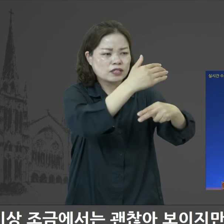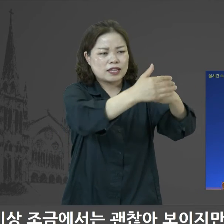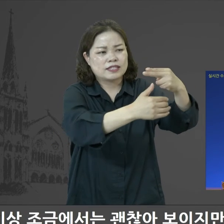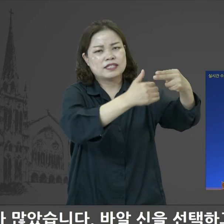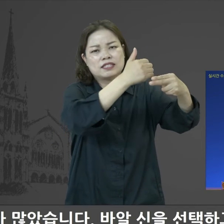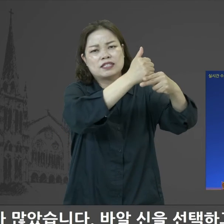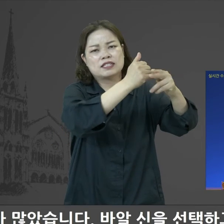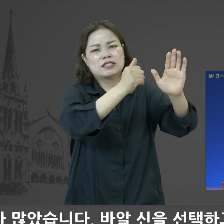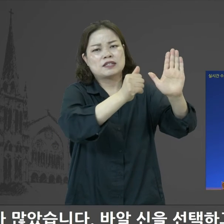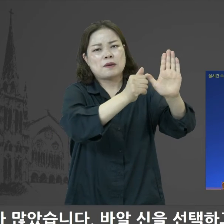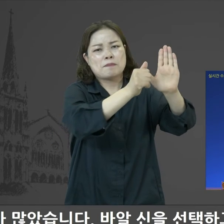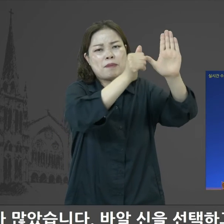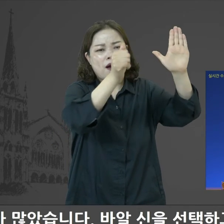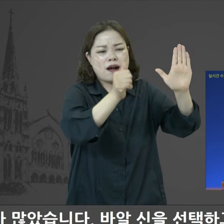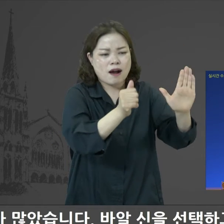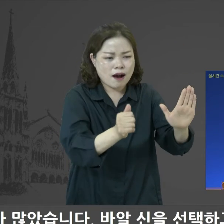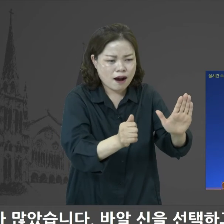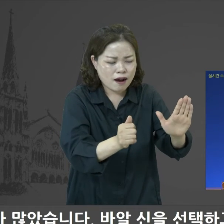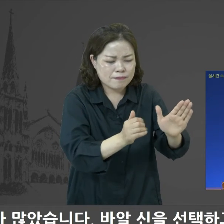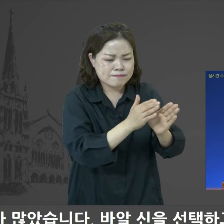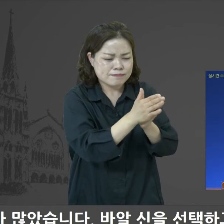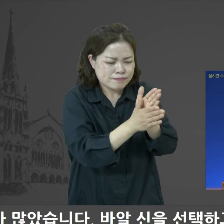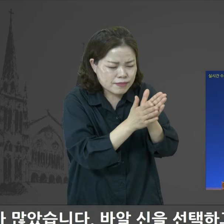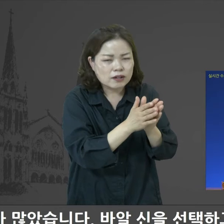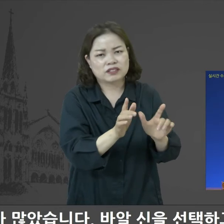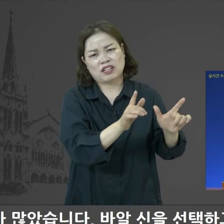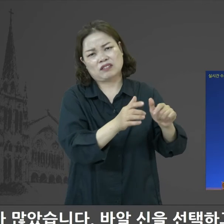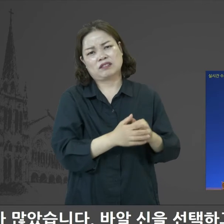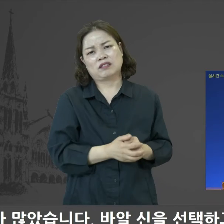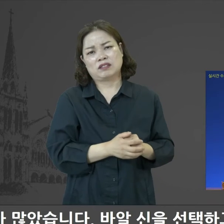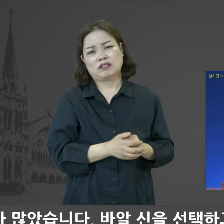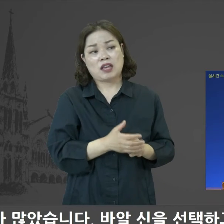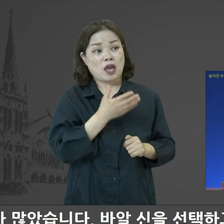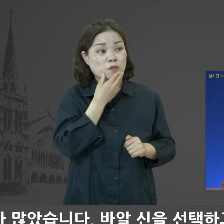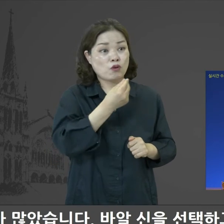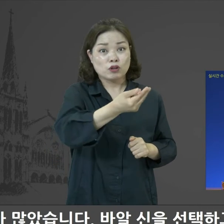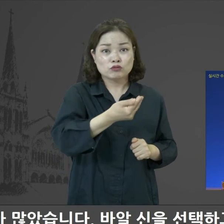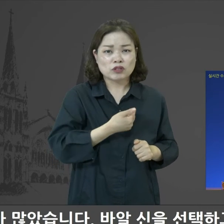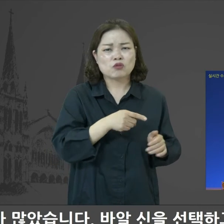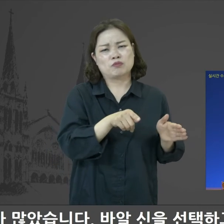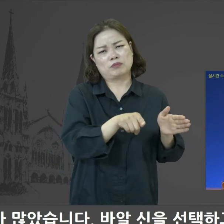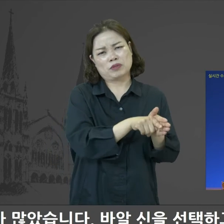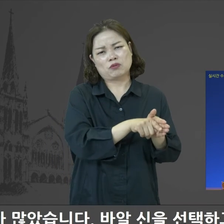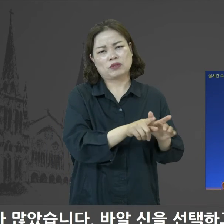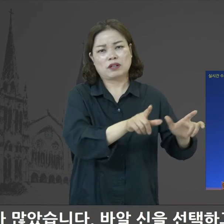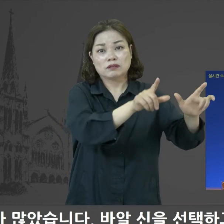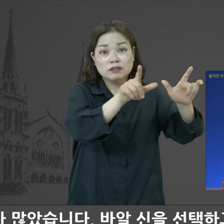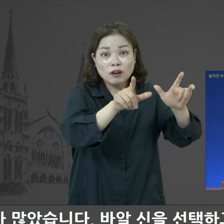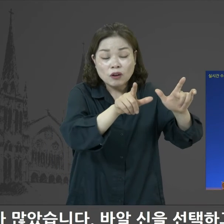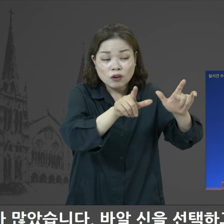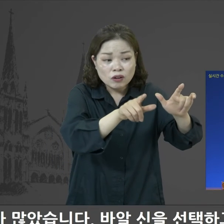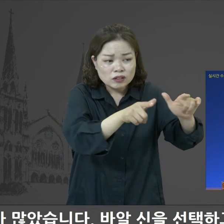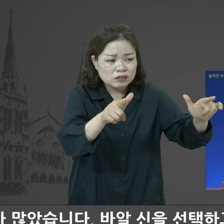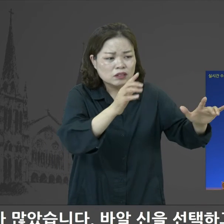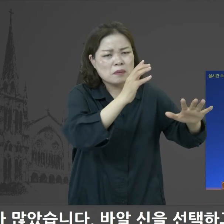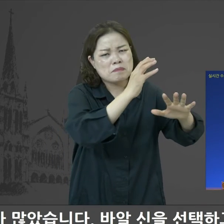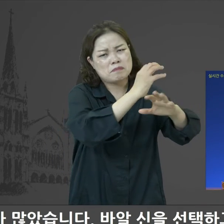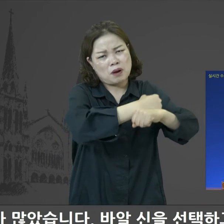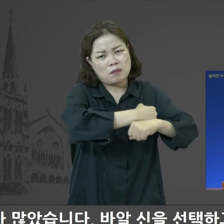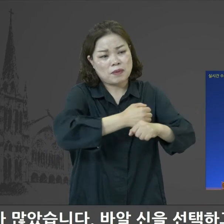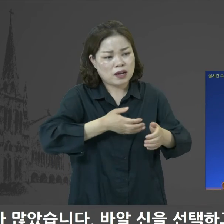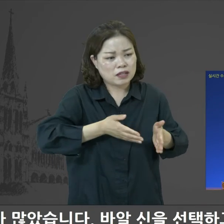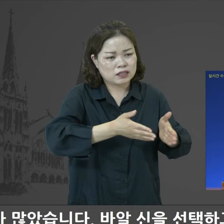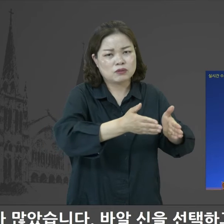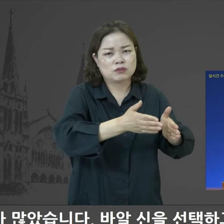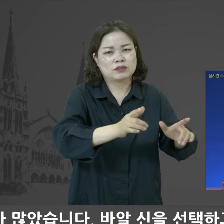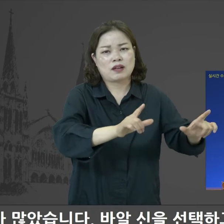바알을 붙들고 살았습니다. 바알이 그들의 인생을 행복하게 이끌어준다고 믿었습니다. 그러니 그들이 멸망의 길로